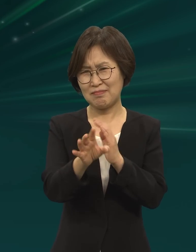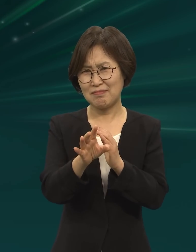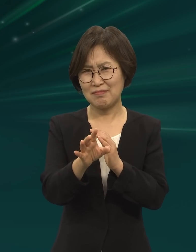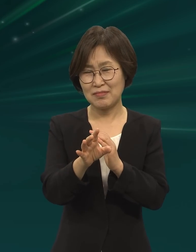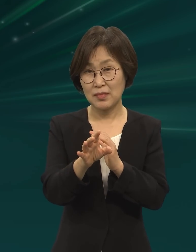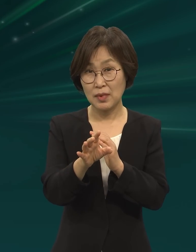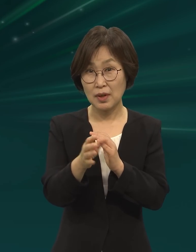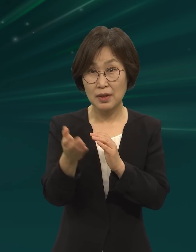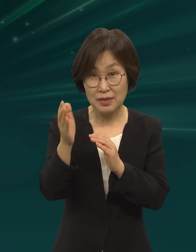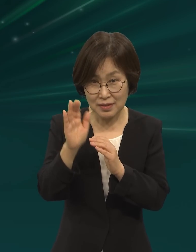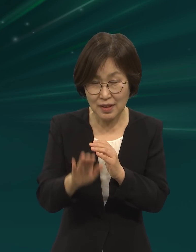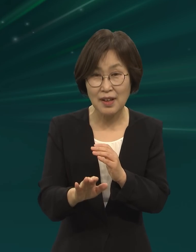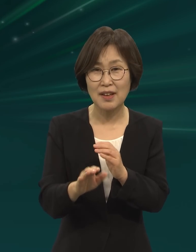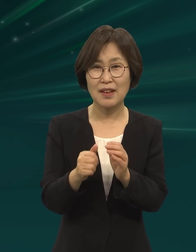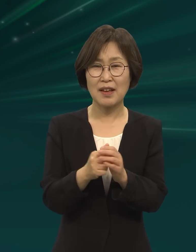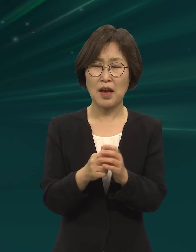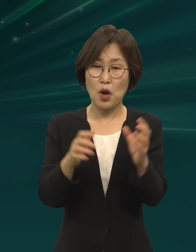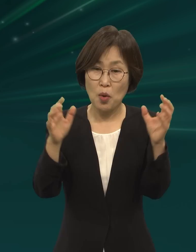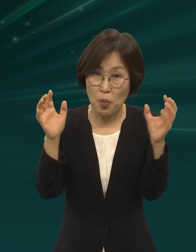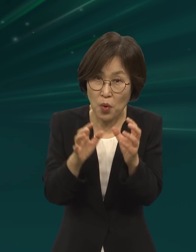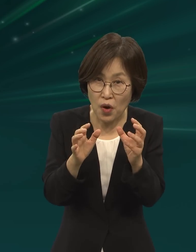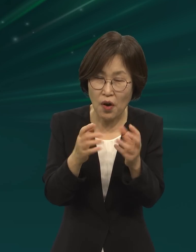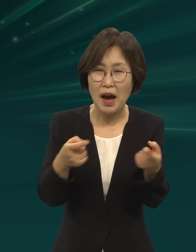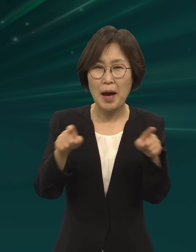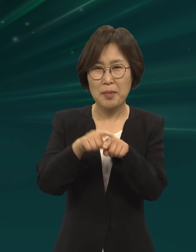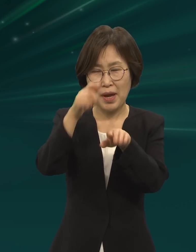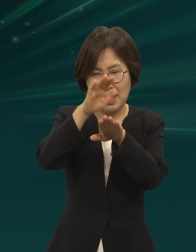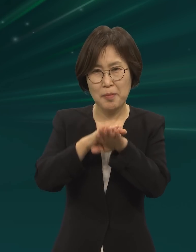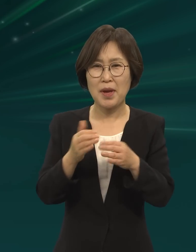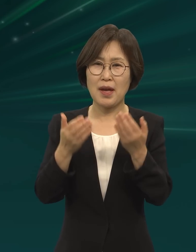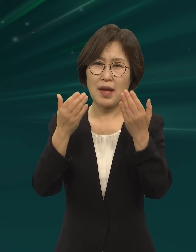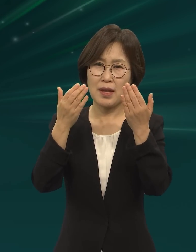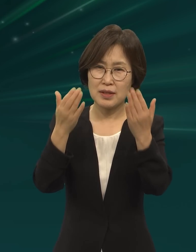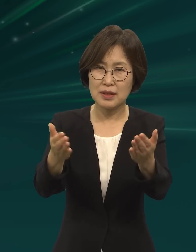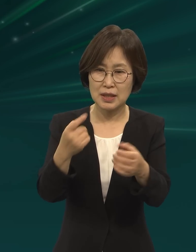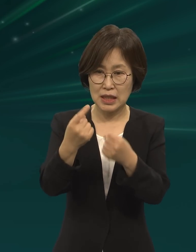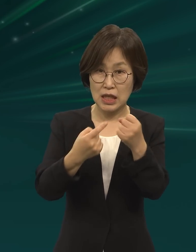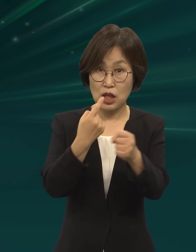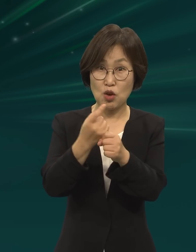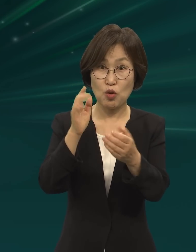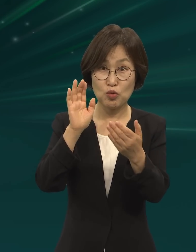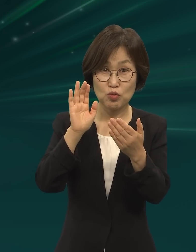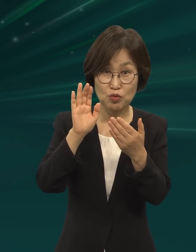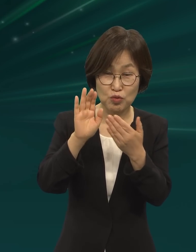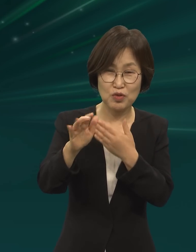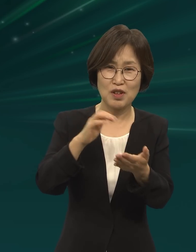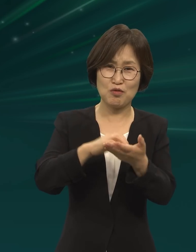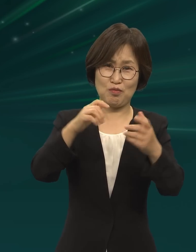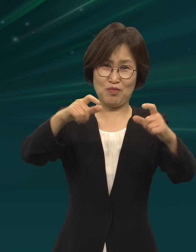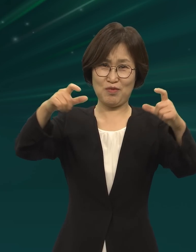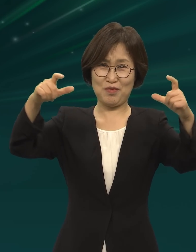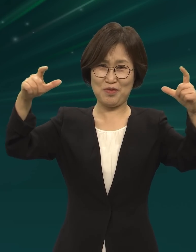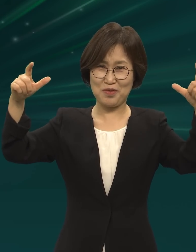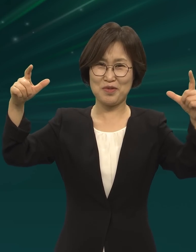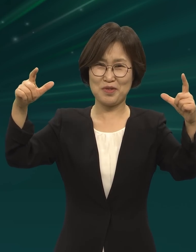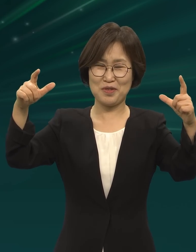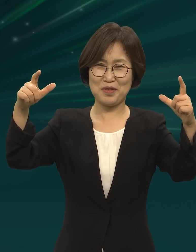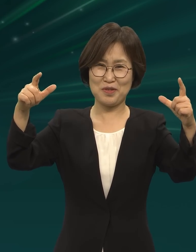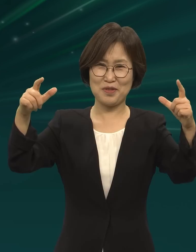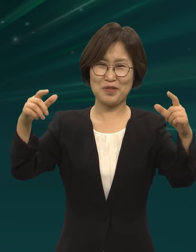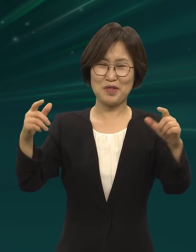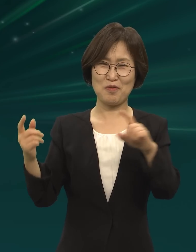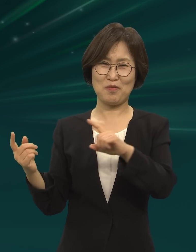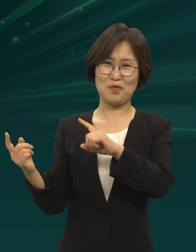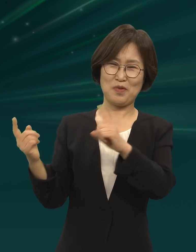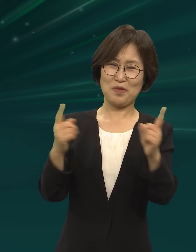데리고 5-6명으로 이제 예배를 시작했는데, 청년 예배 1년 후에 하나님께서 이렇게 축복하셨습니다. 저거 사진